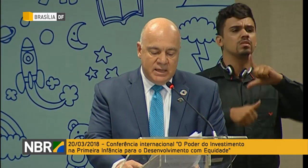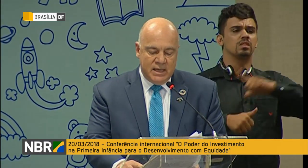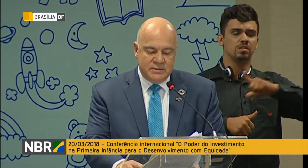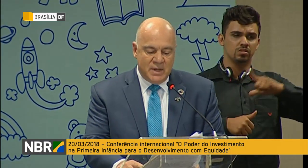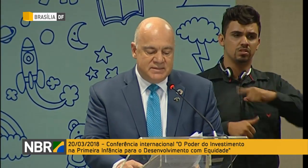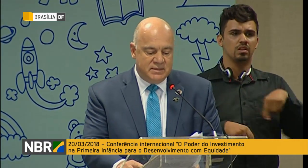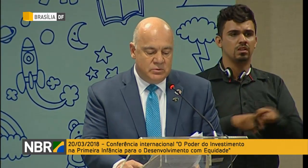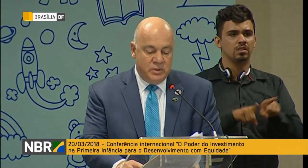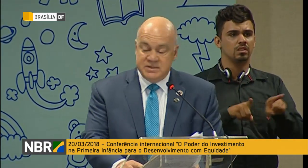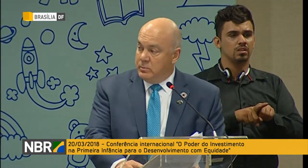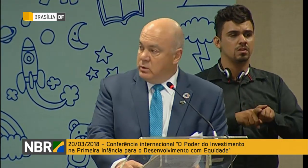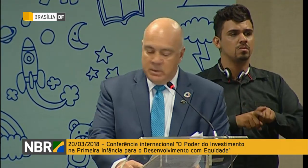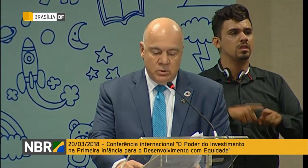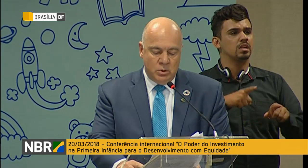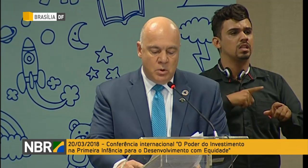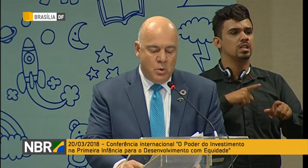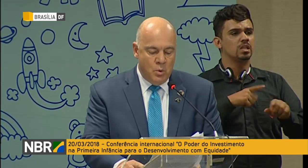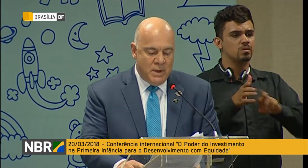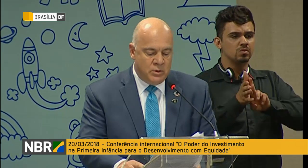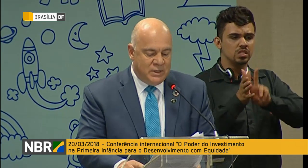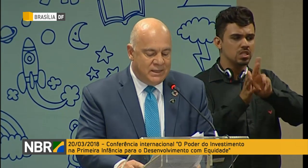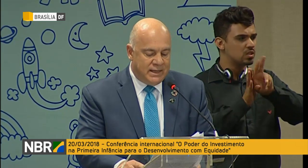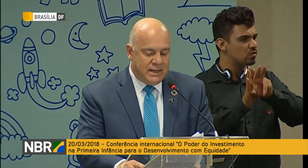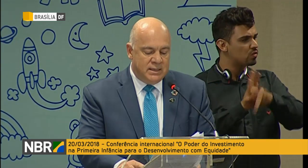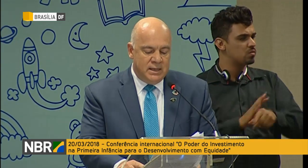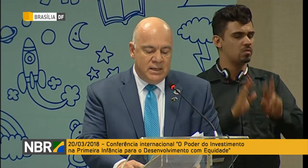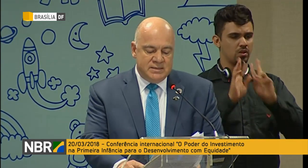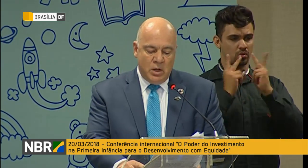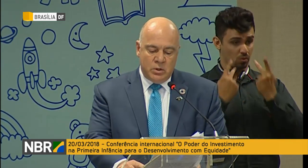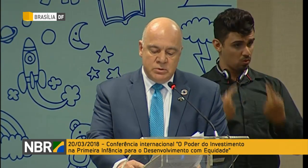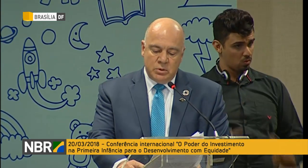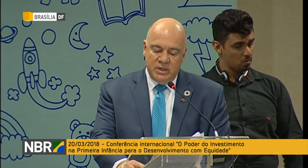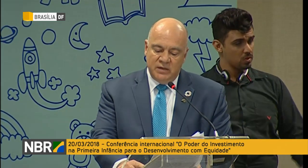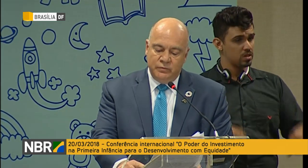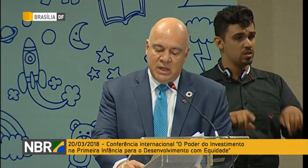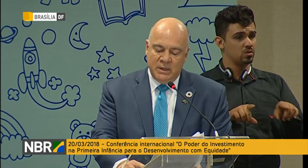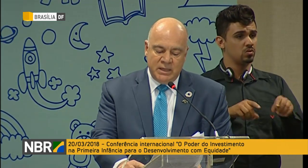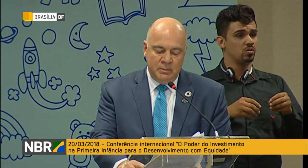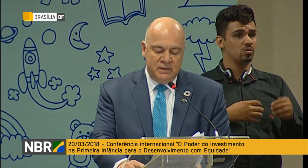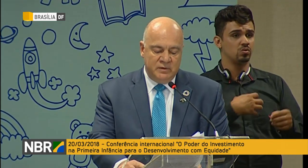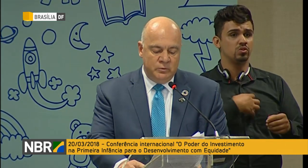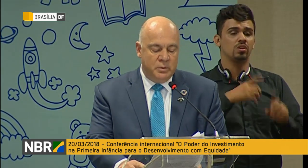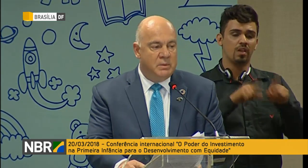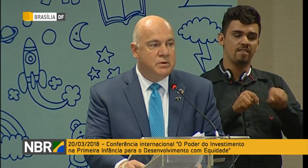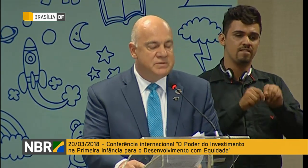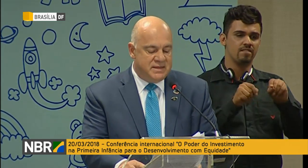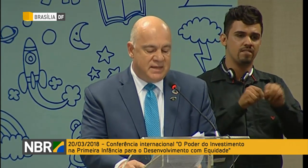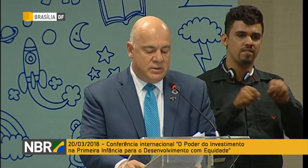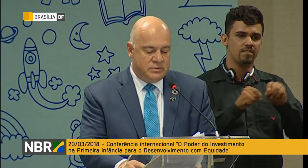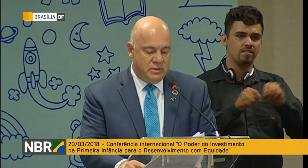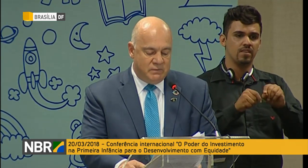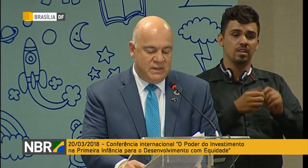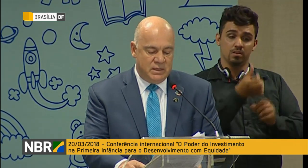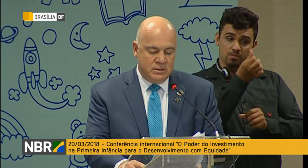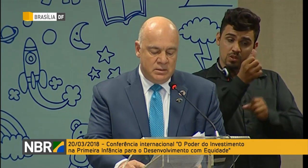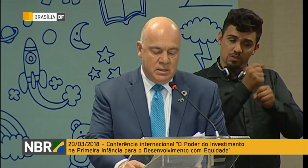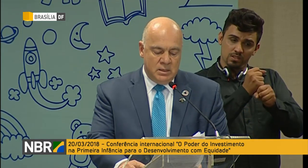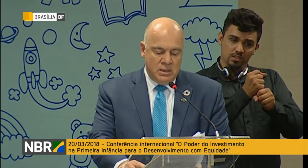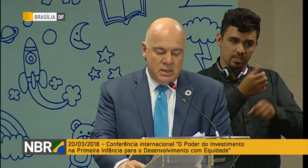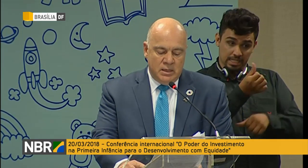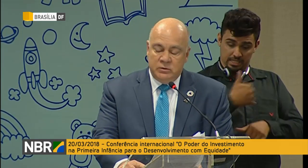especialistas que as bases do desenvolvimento humano integral são construídas fundamentalmente nos primeiros 6 anos de